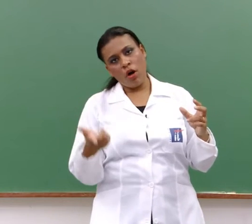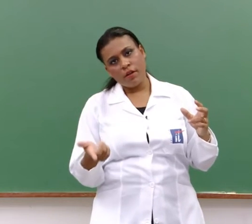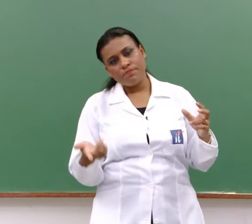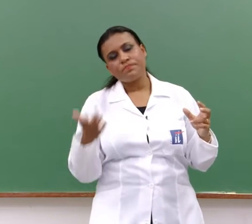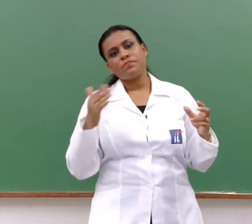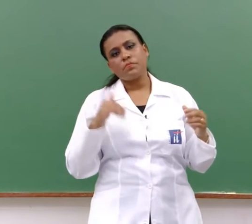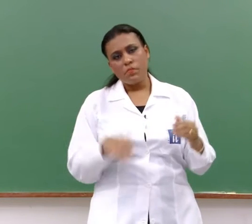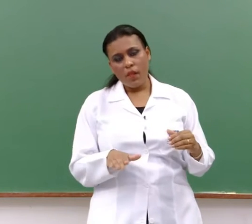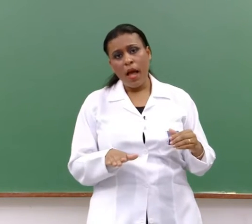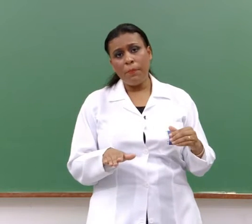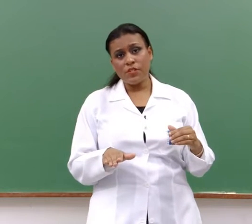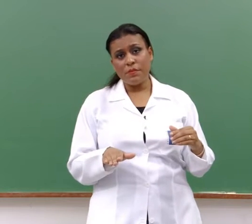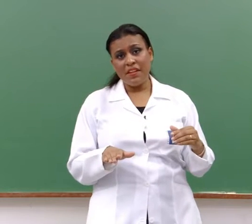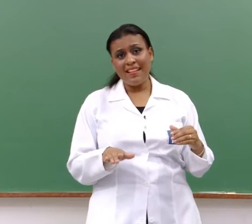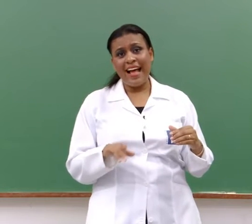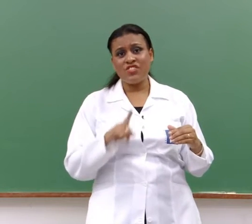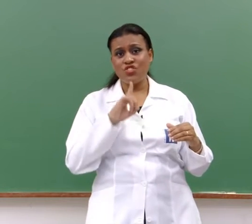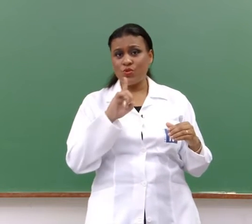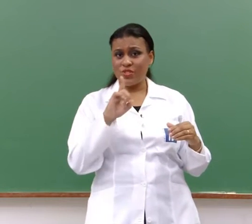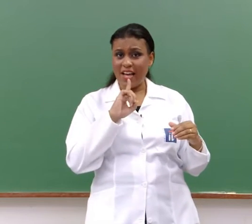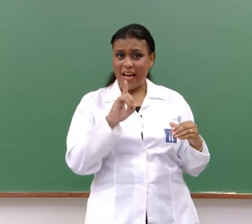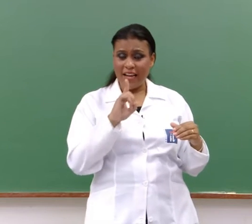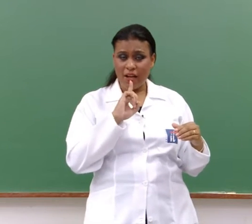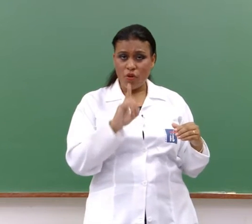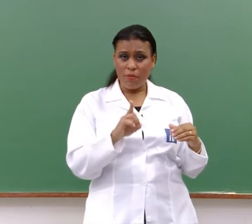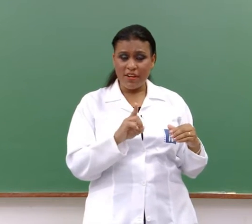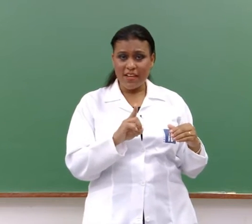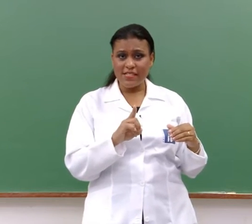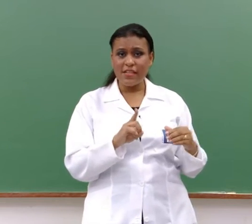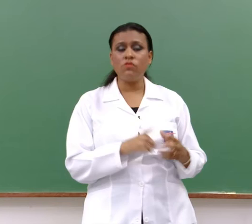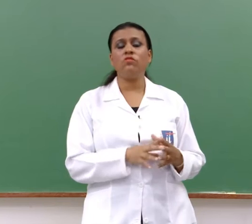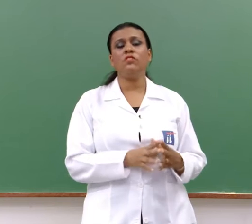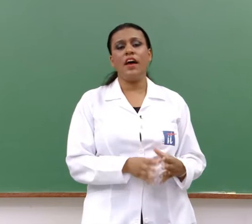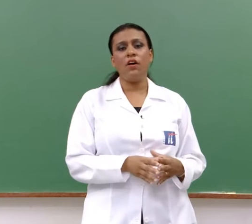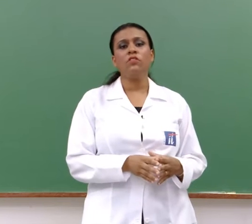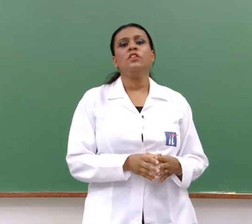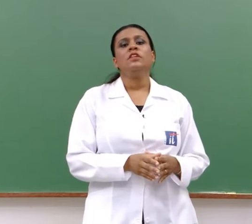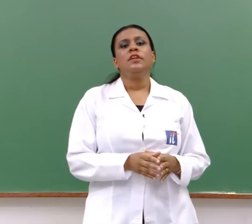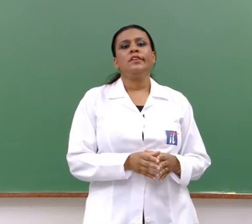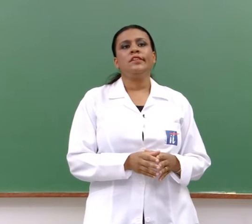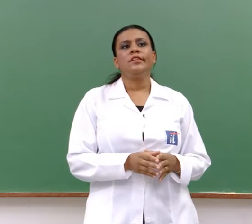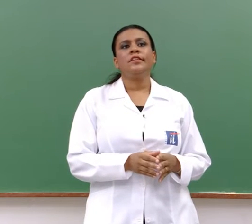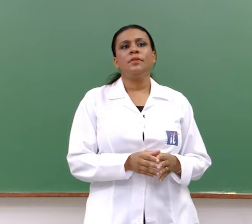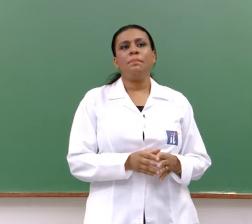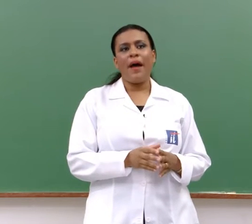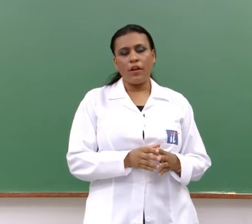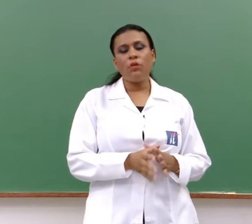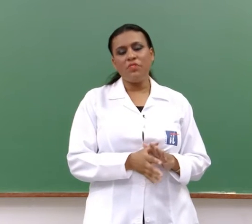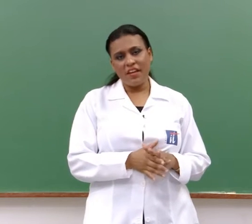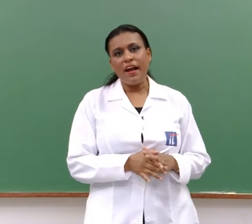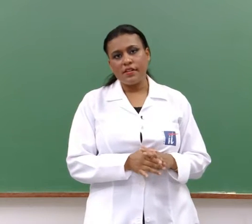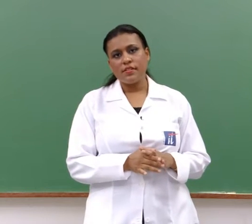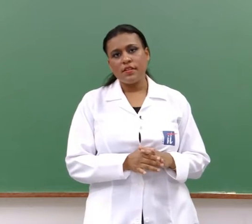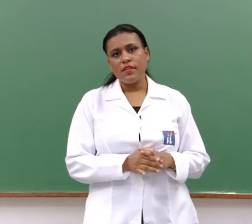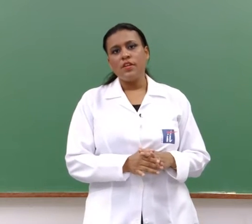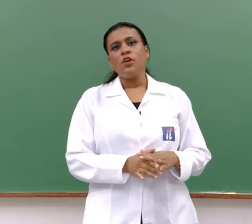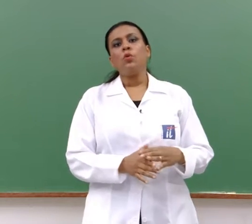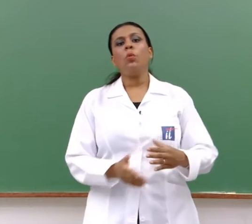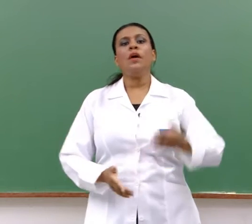menor a possibilidade de usar a comunicação oral para comunicar-se.